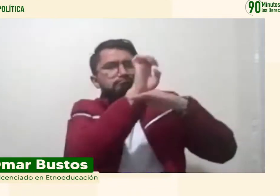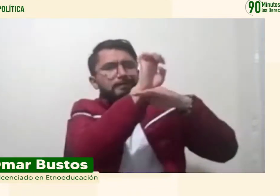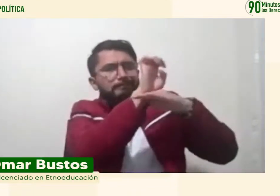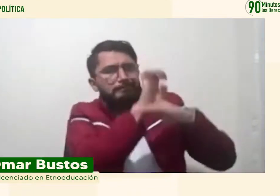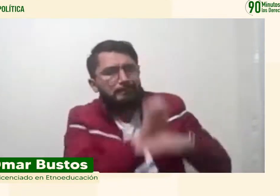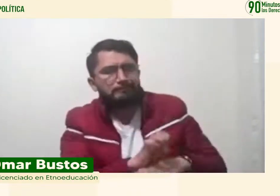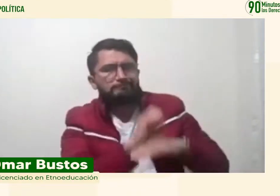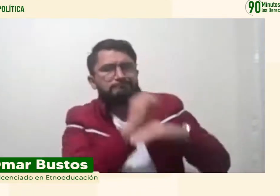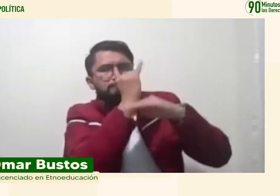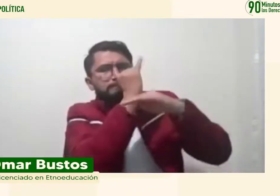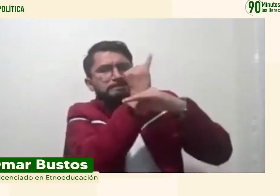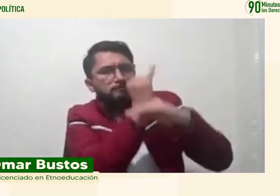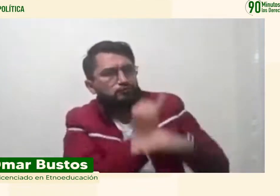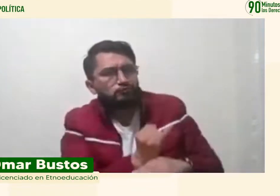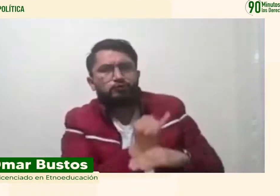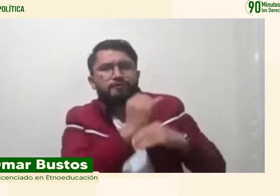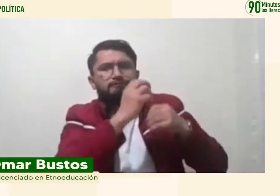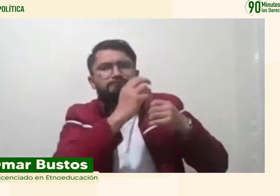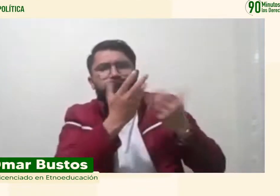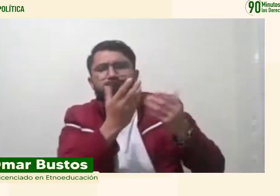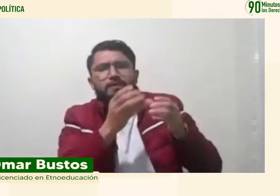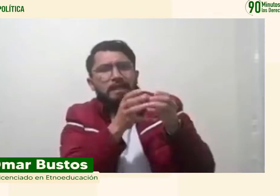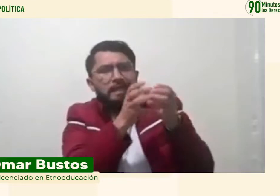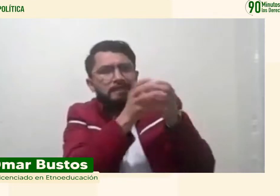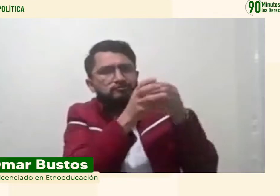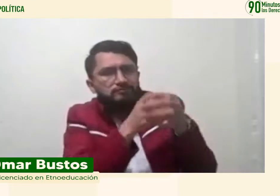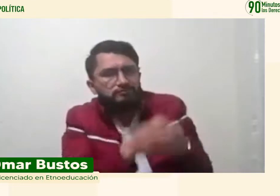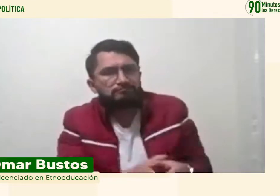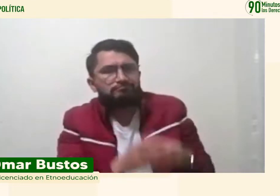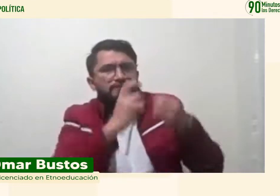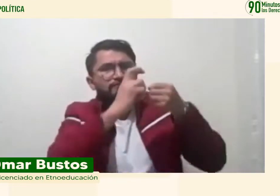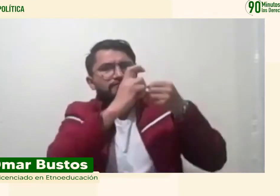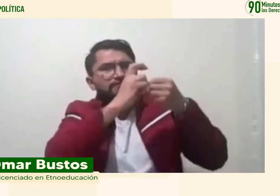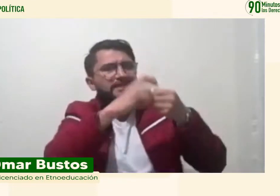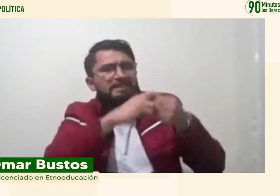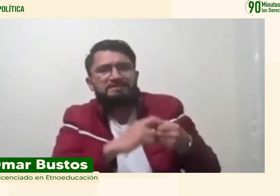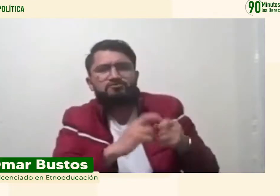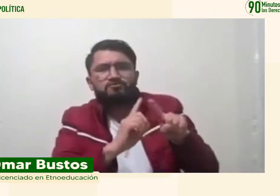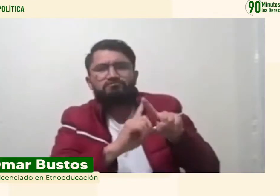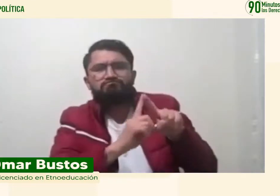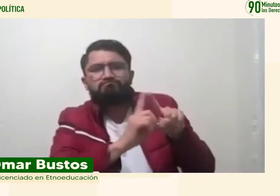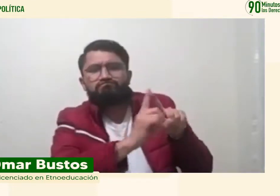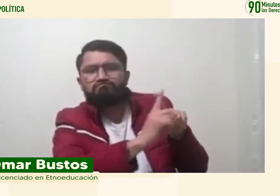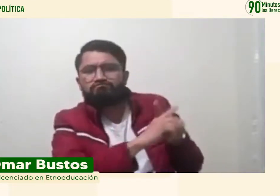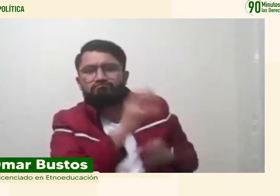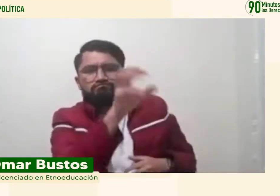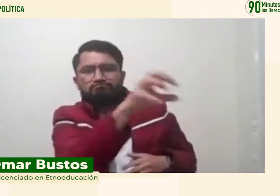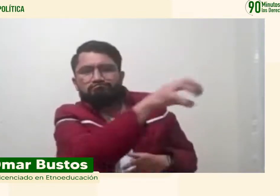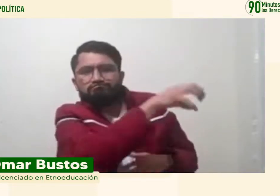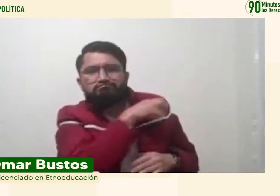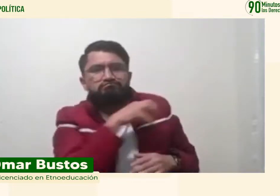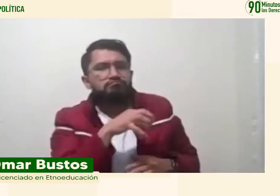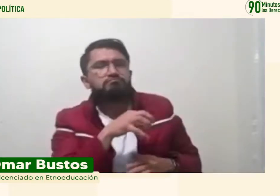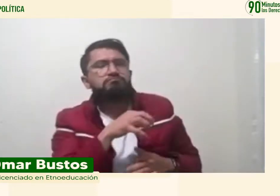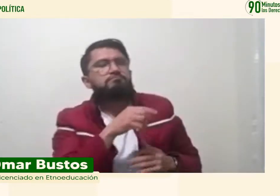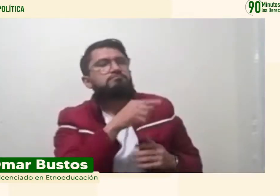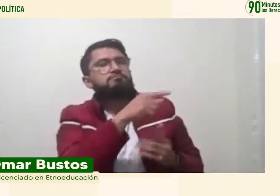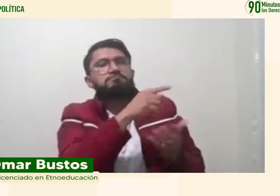las organizaciones y las entidades las instituciones las asociaciones las federaciones en fin las